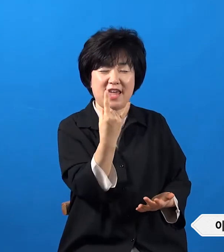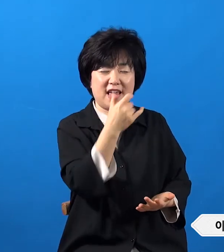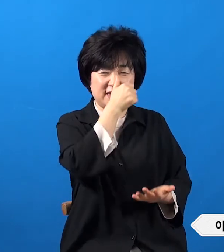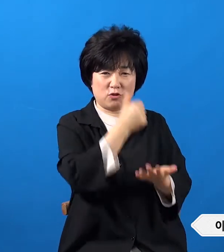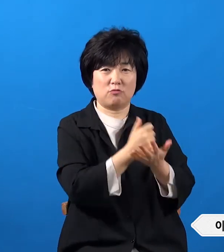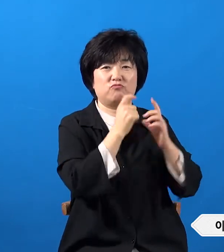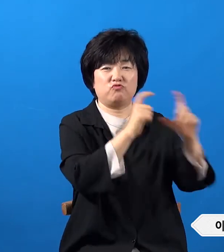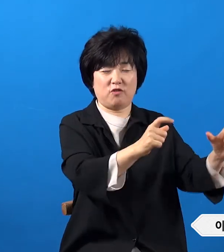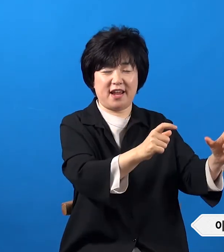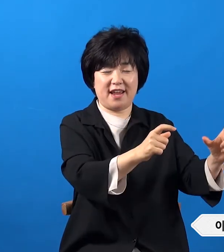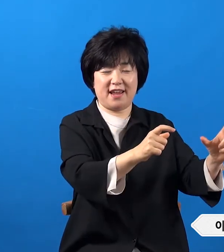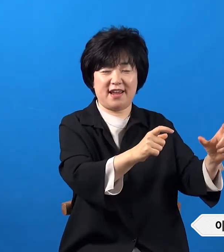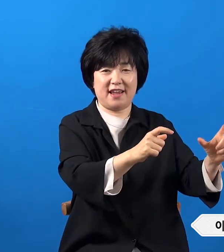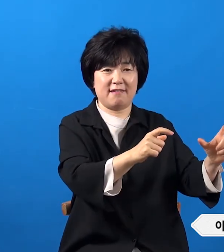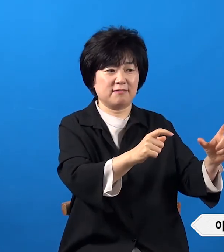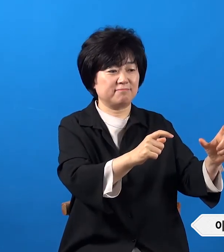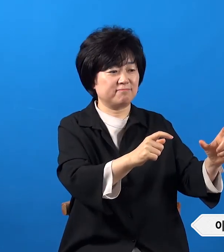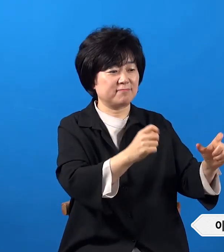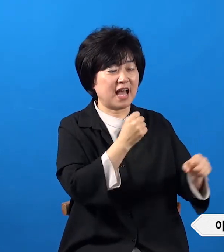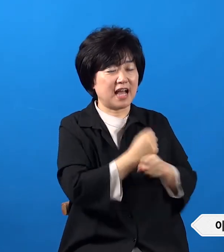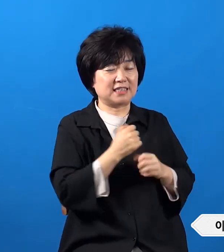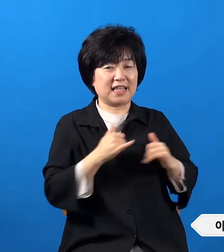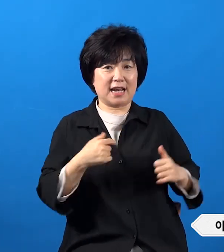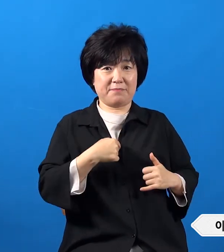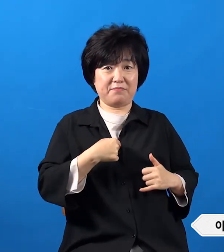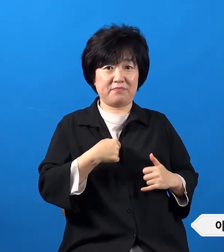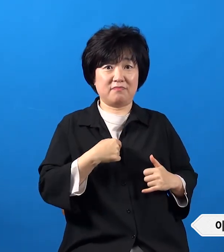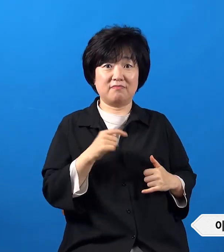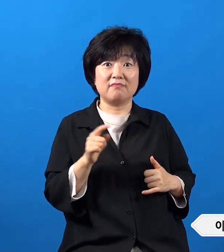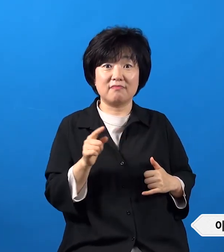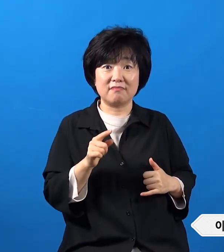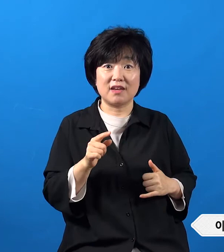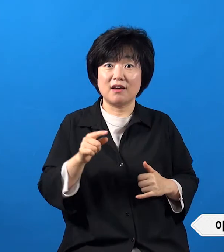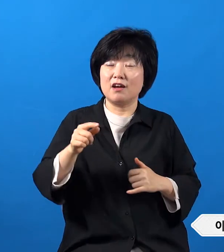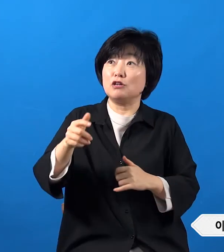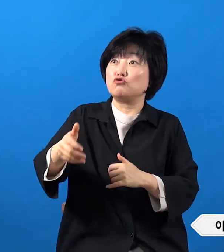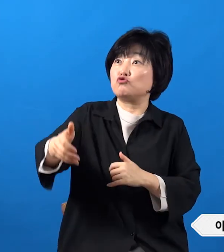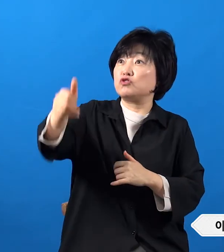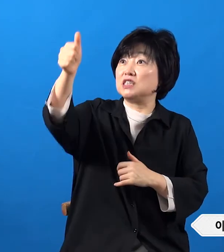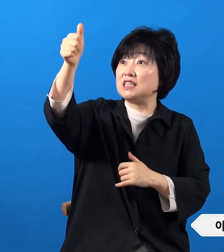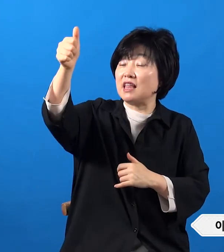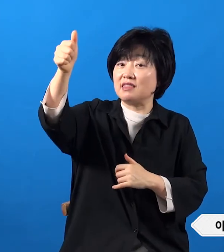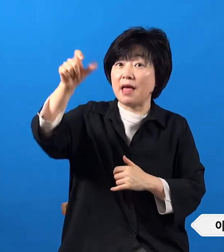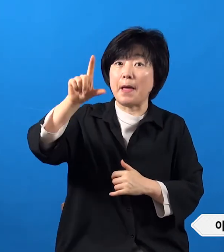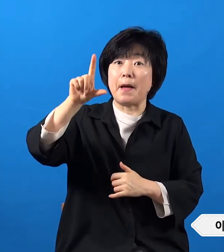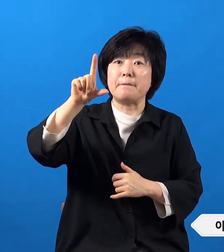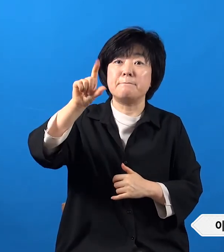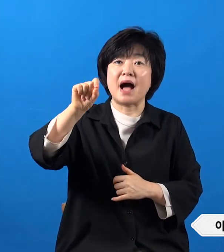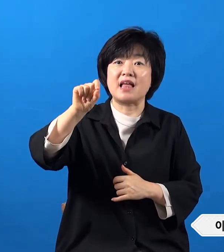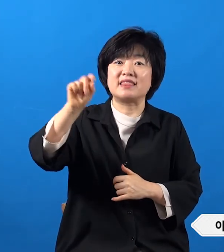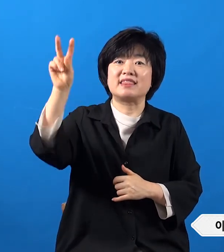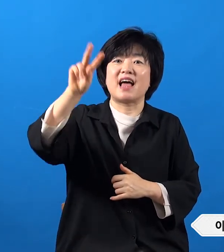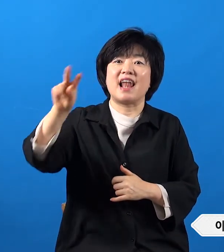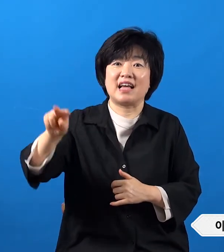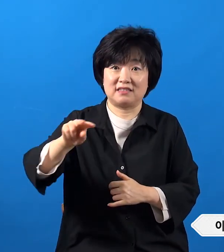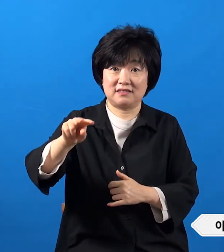주인에게 10,000달란트, 10,000달란트의 빚을 탕감받은 그런 사람이었습니다.